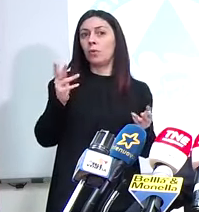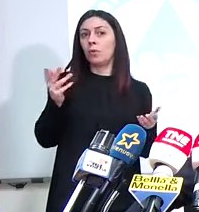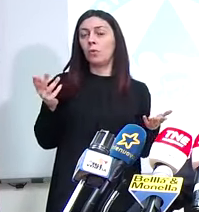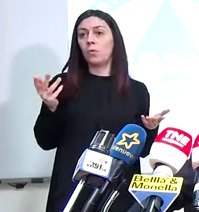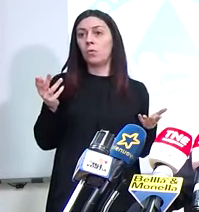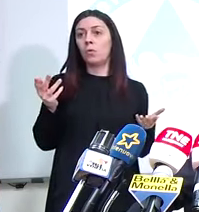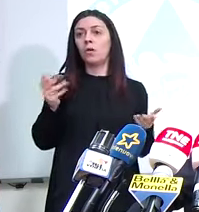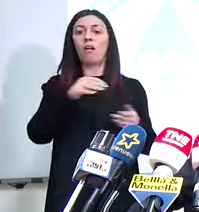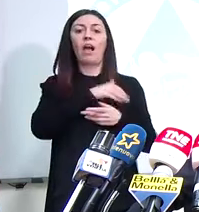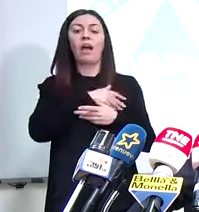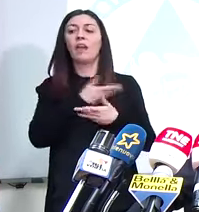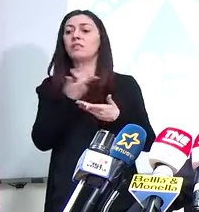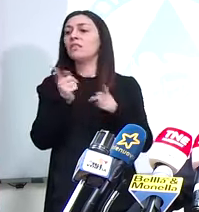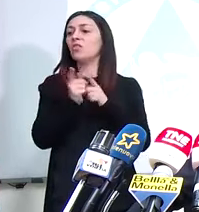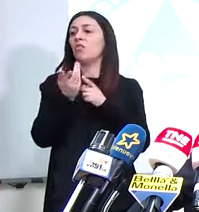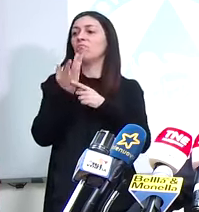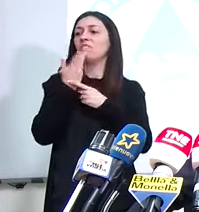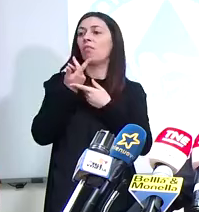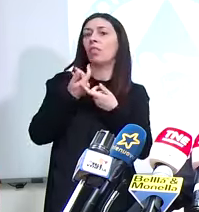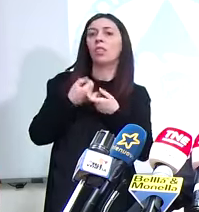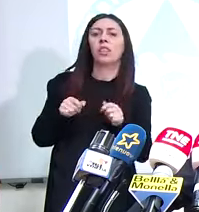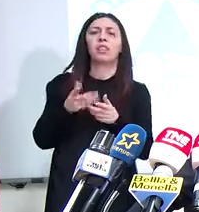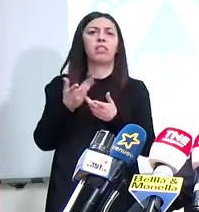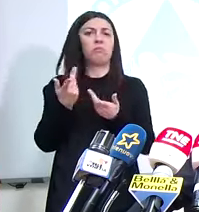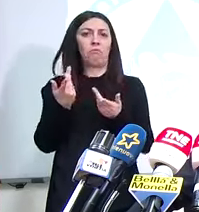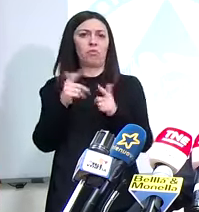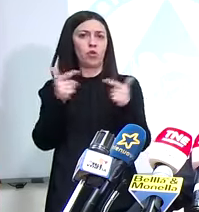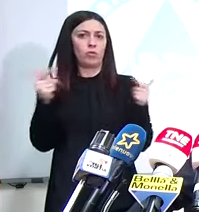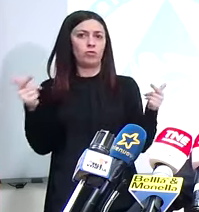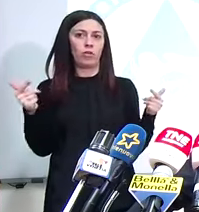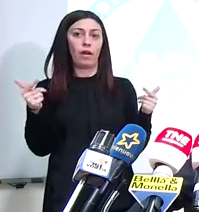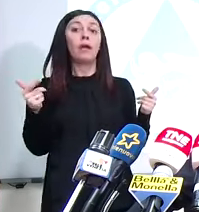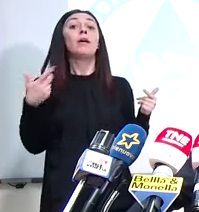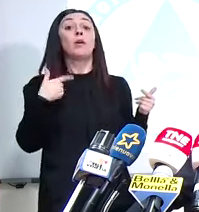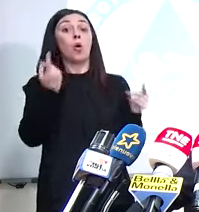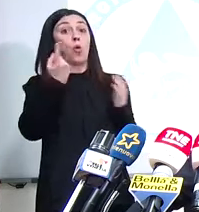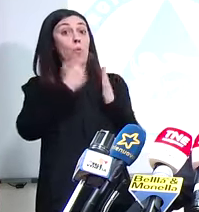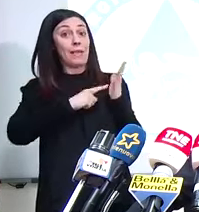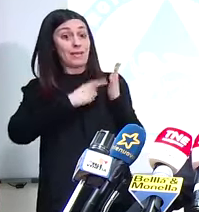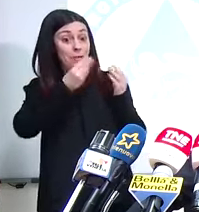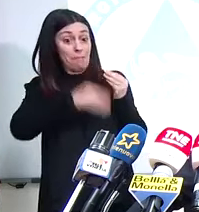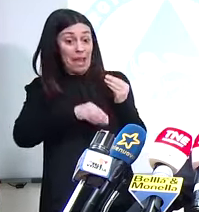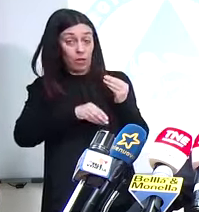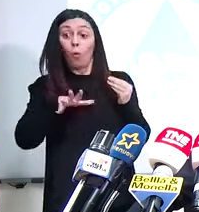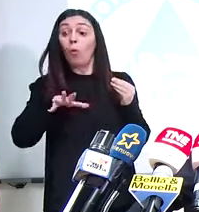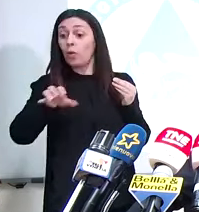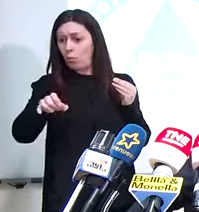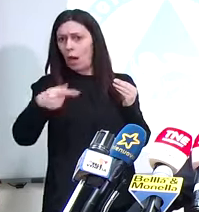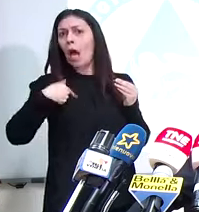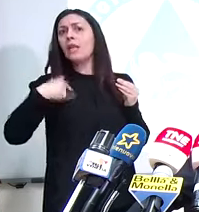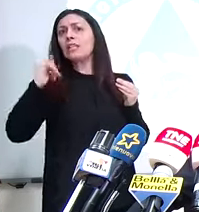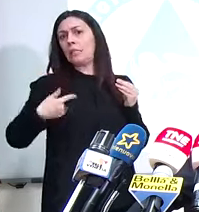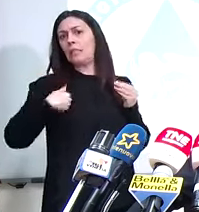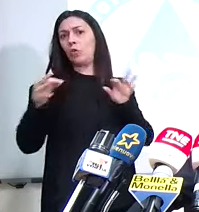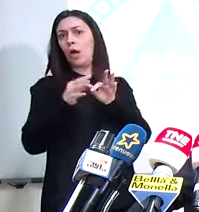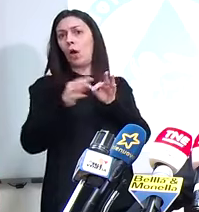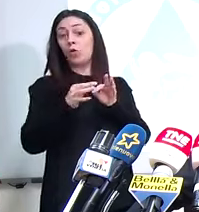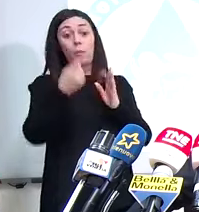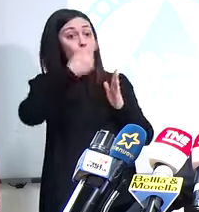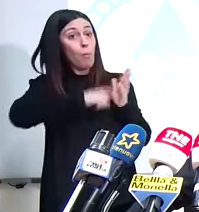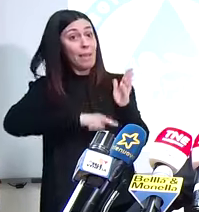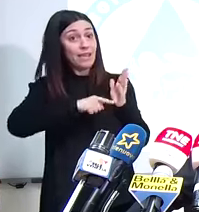demotivati o quindi fa recuperare un mese perso sì ma questo non è un mese perso bene